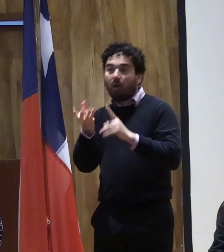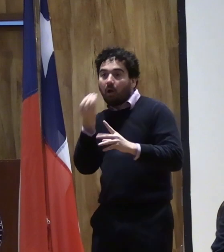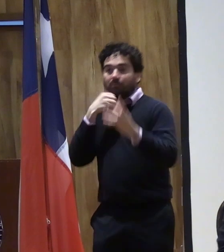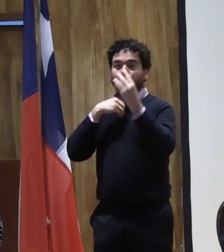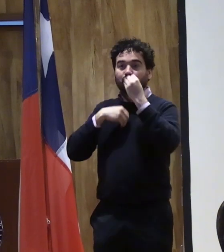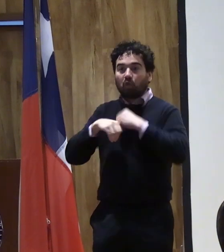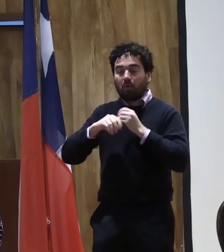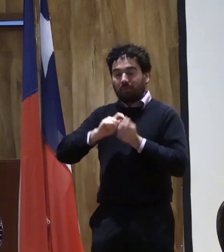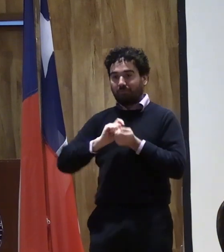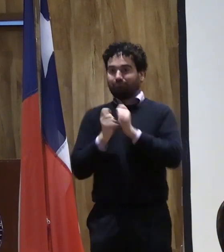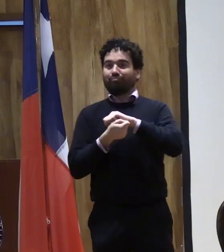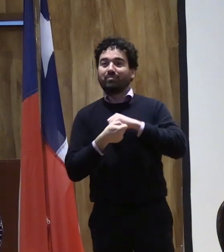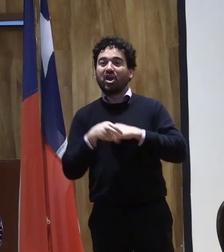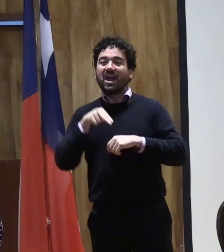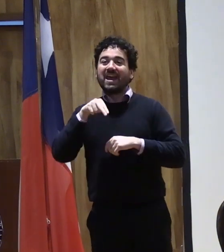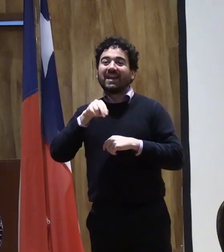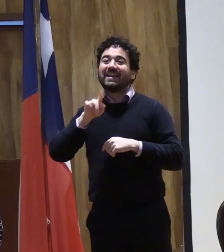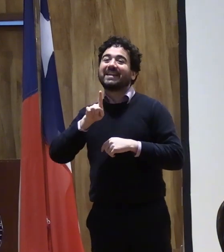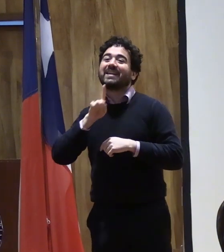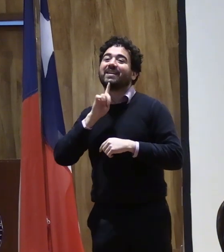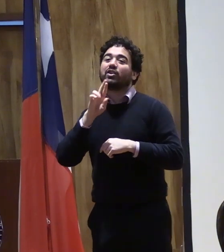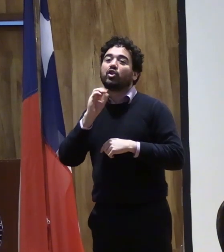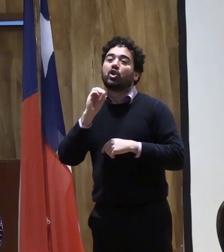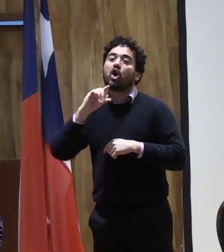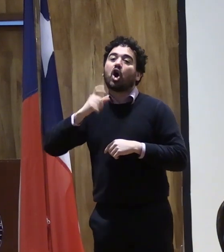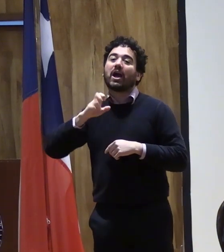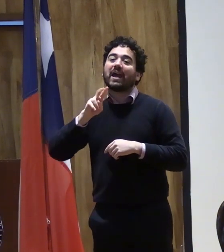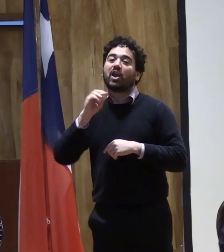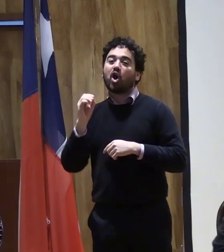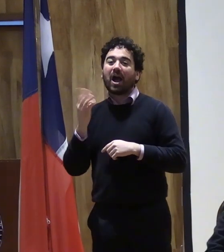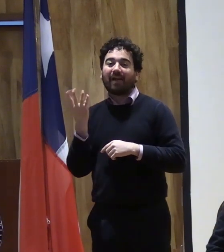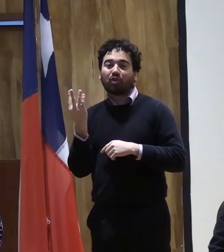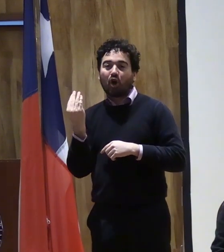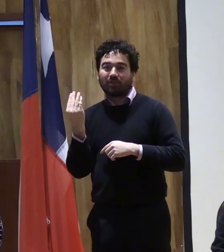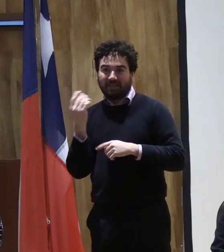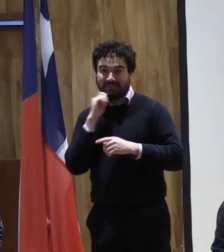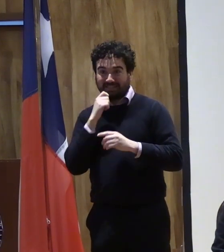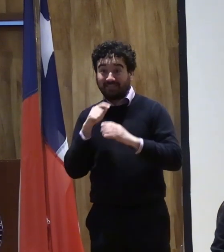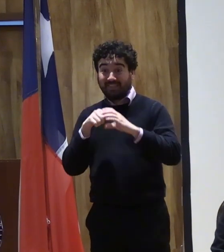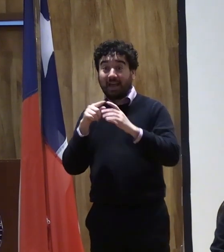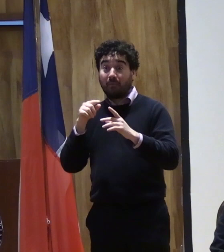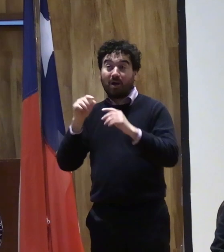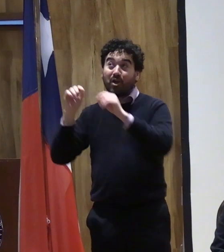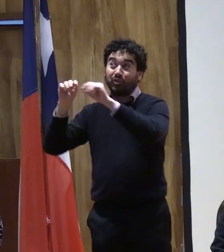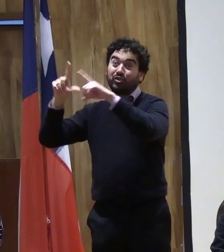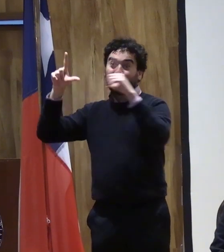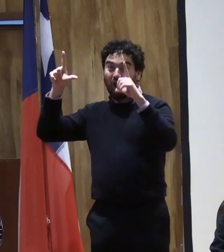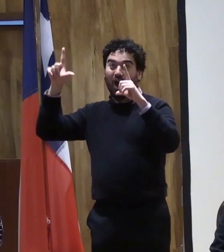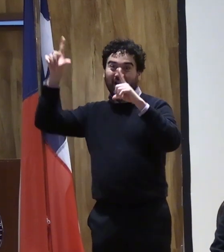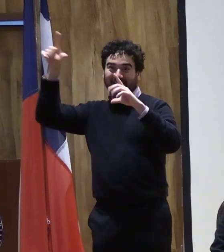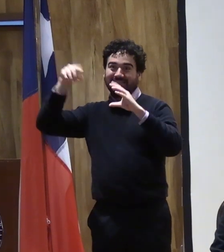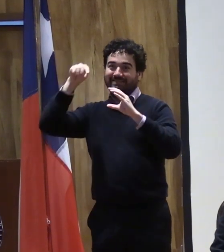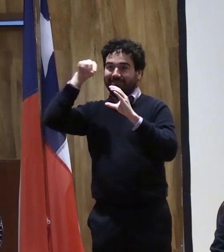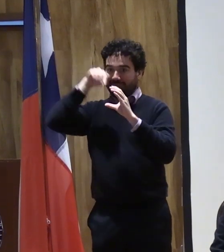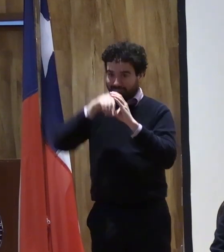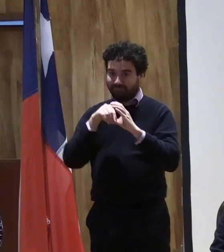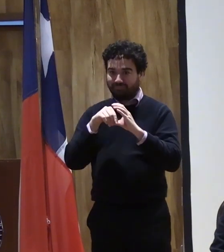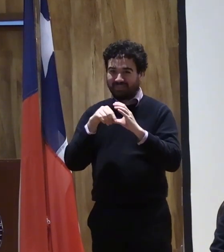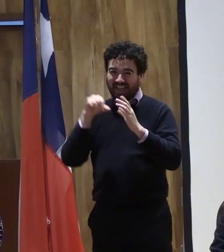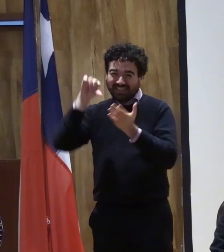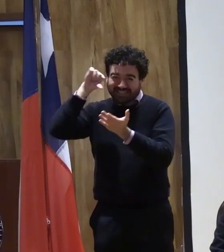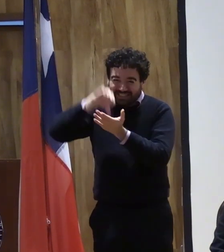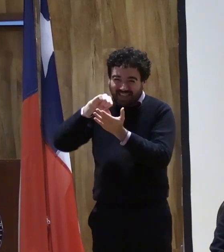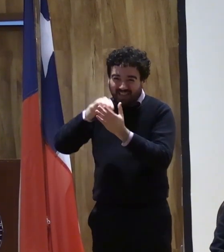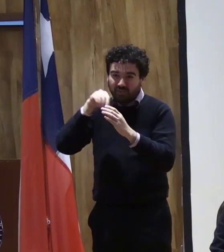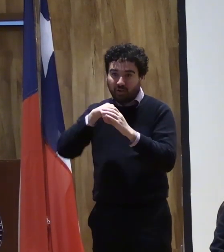nitrógeno 14. Entonces en el centro de la estrella como el Sol lo va a hacer eso en un tiempo más. Bueno, por